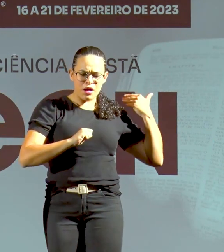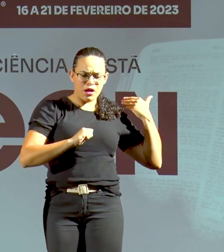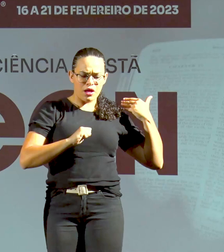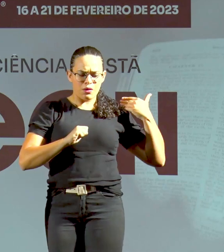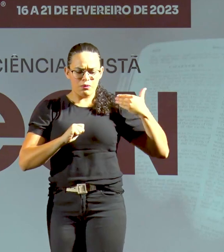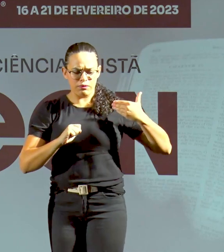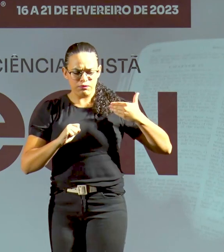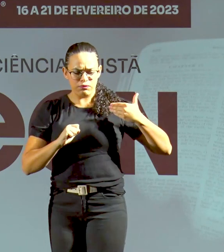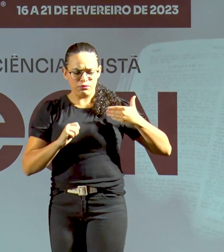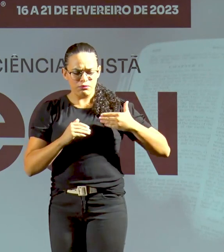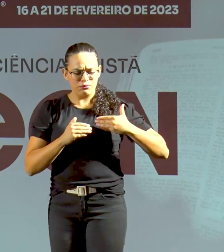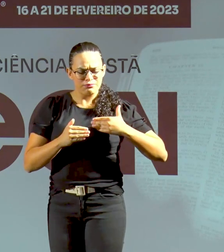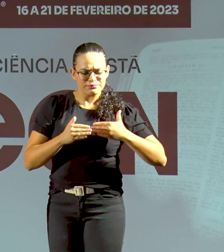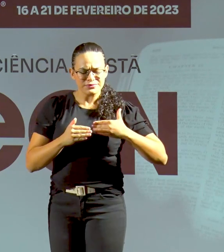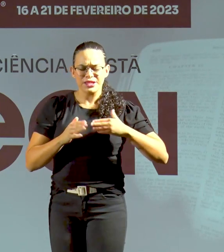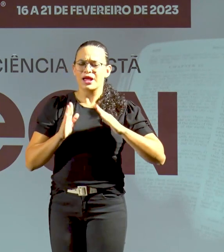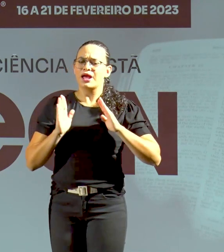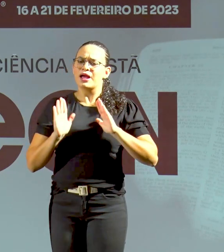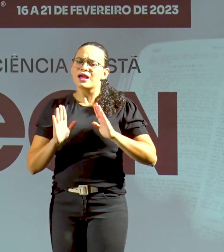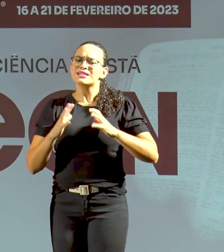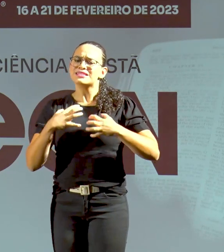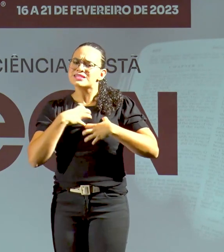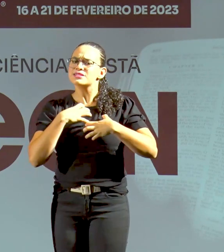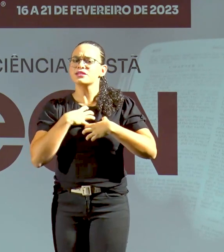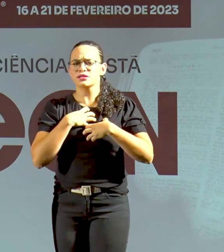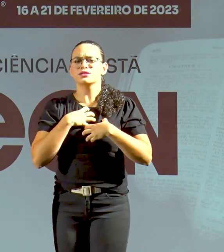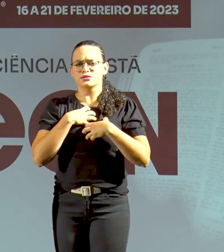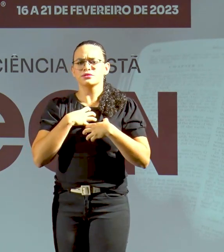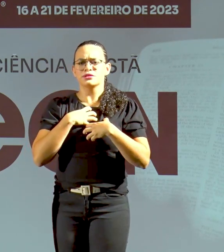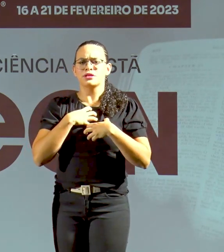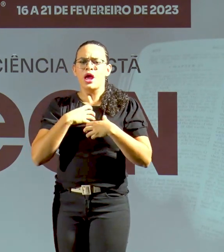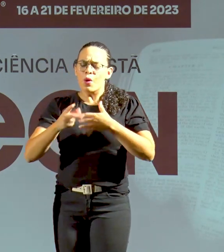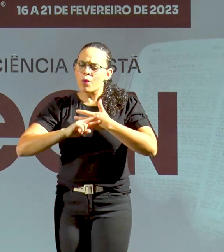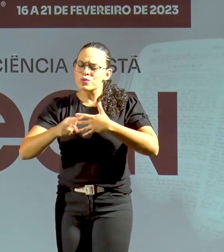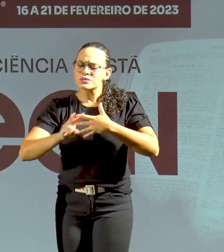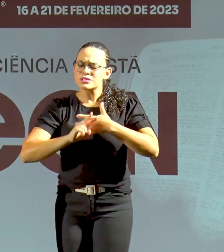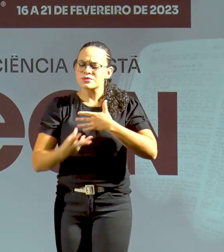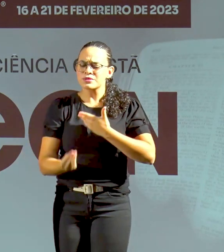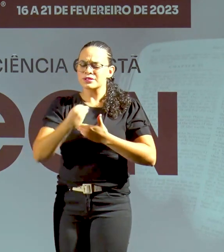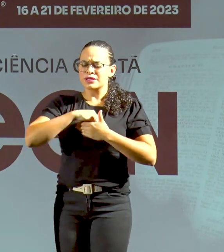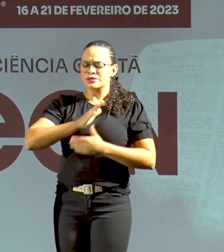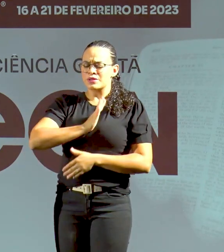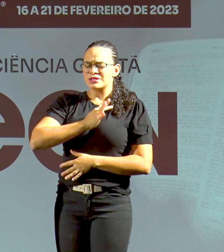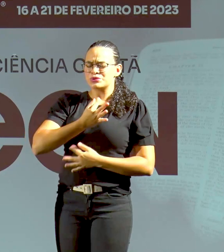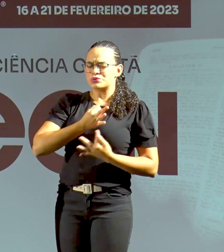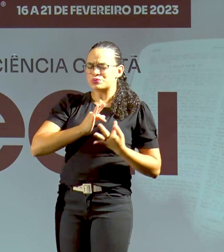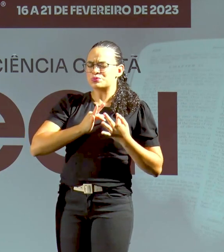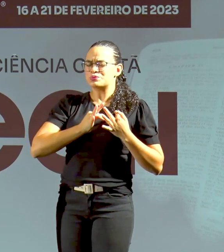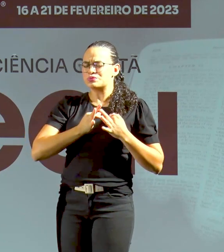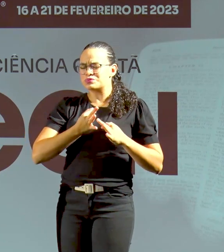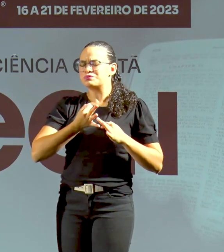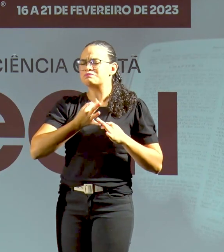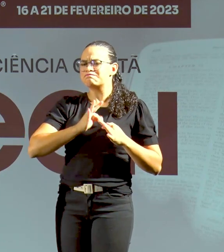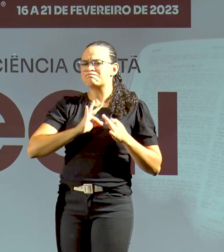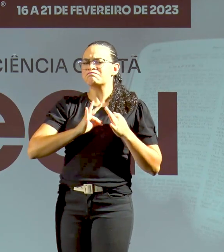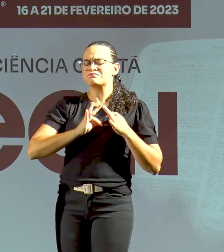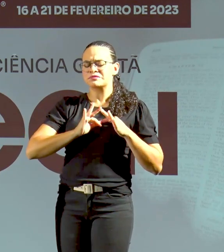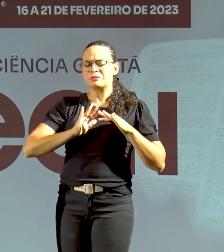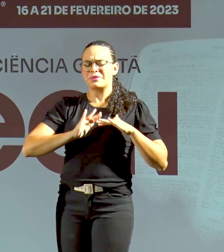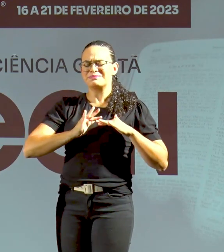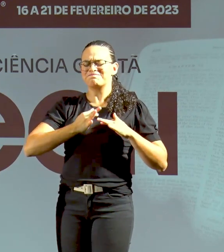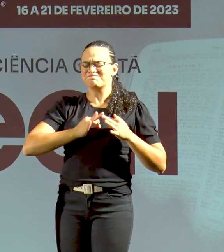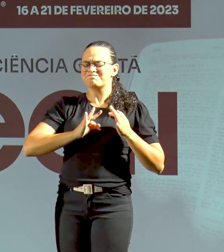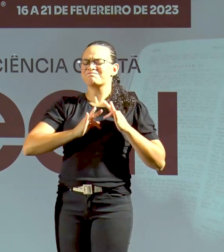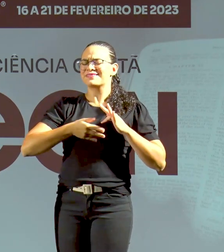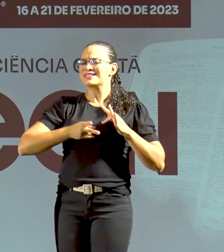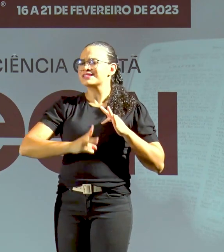de alguma forma ainda deixa ou deixou uma ferida aberta que traz essa carência